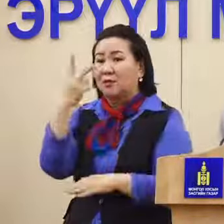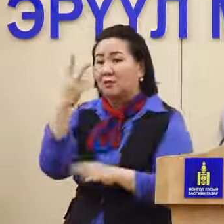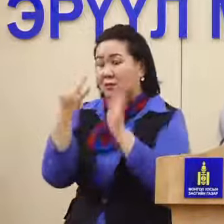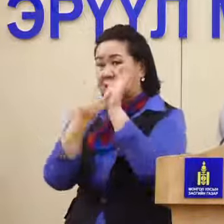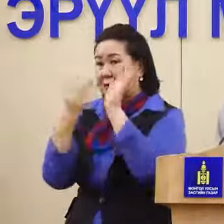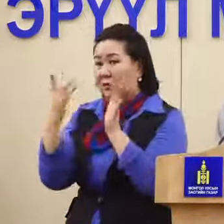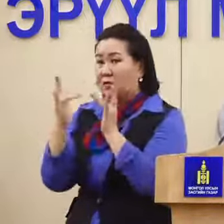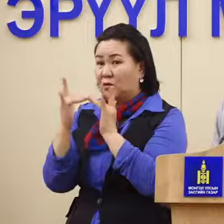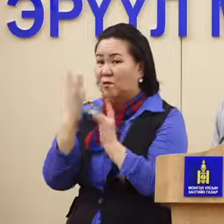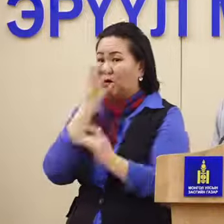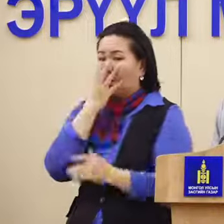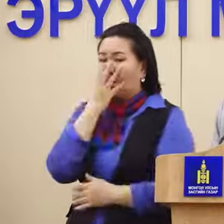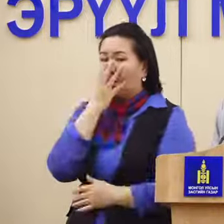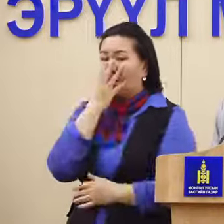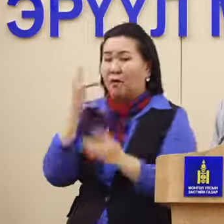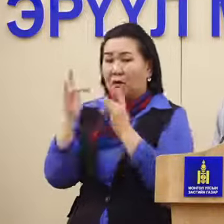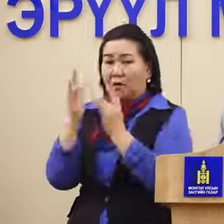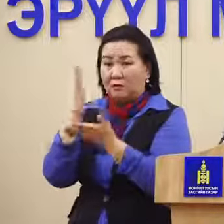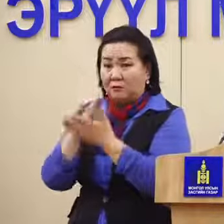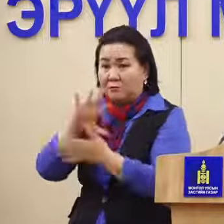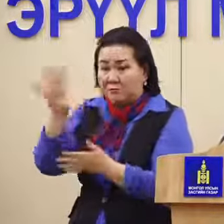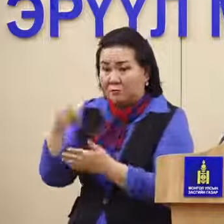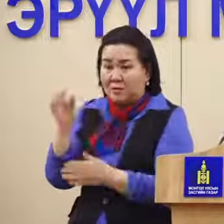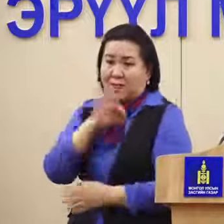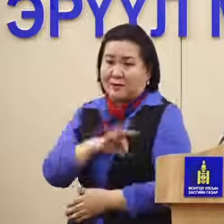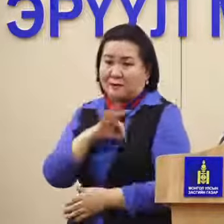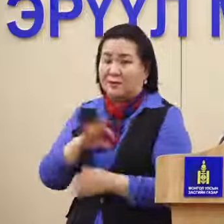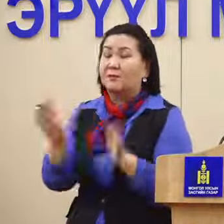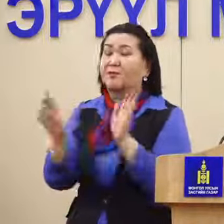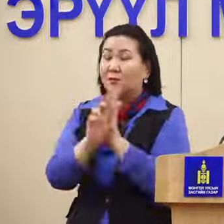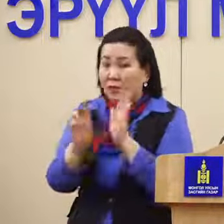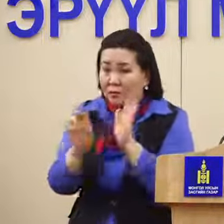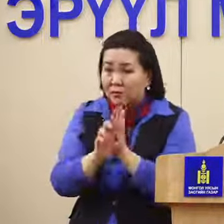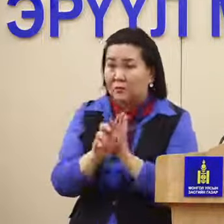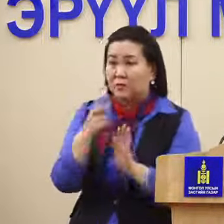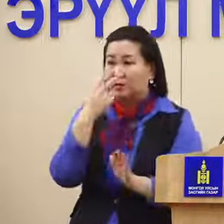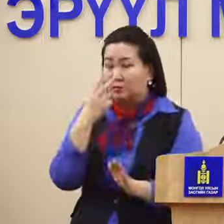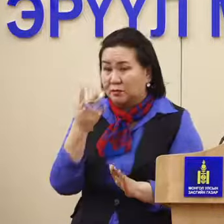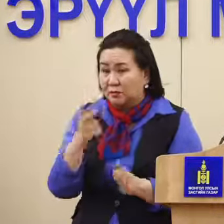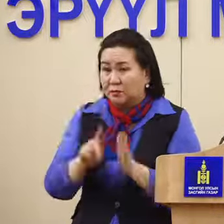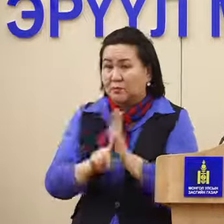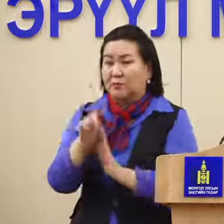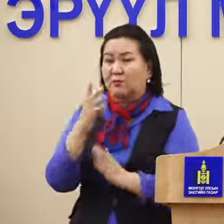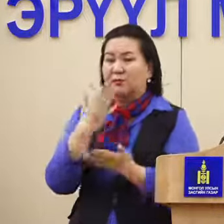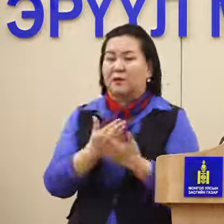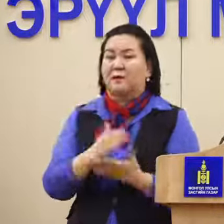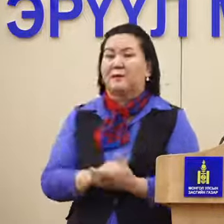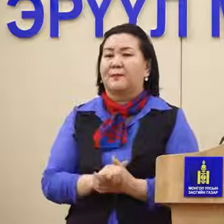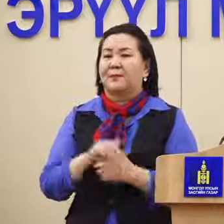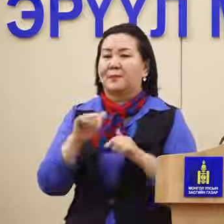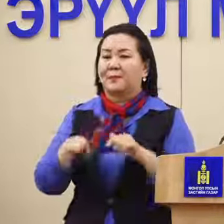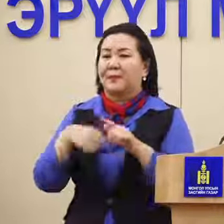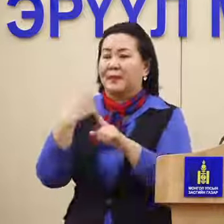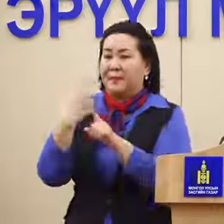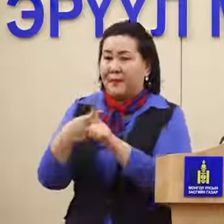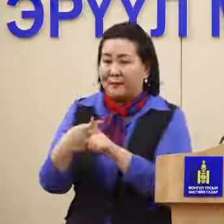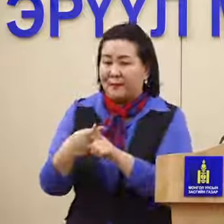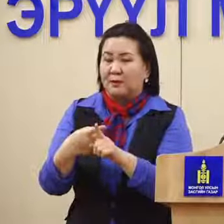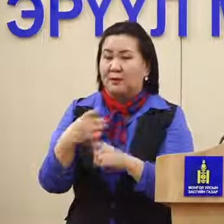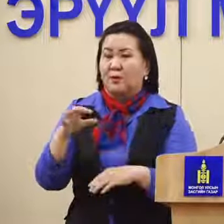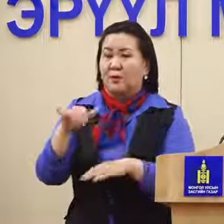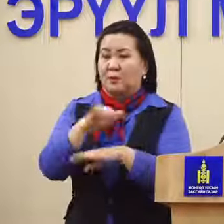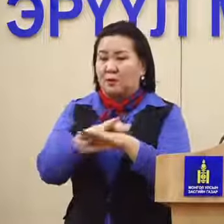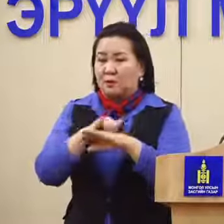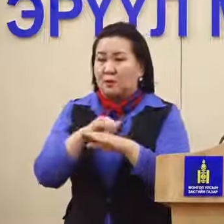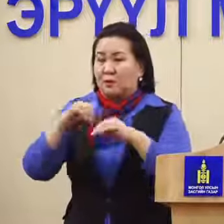орыг эрчим тэмцлэгээний чиглэлээр ашиглах бүрэн боломжтой гэж эхний удаа бол үзэж байгаа. Дээр нь нэмээд бид нар бас орнуудыг